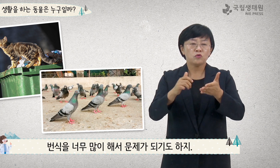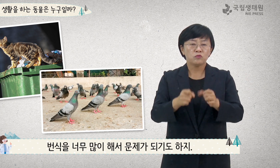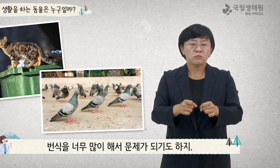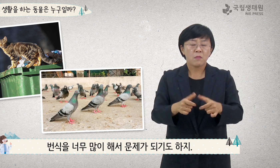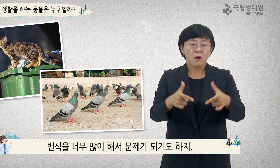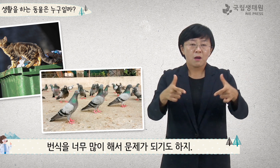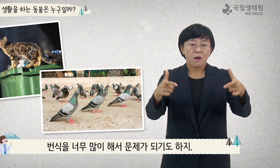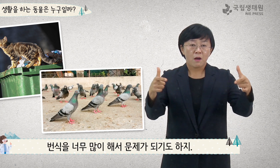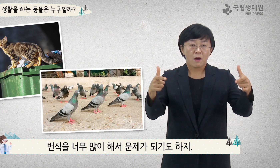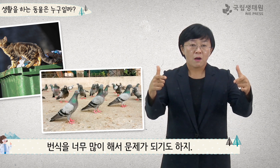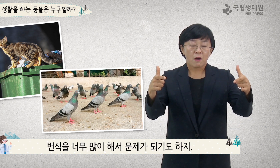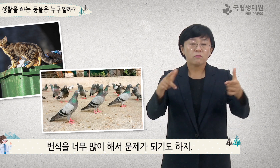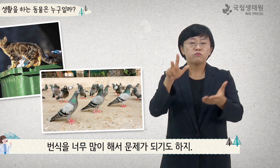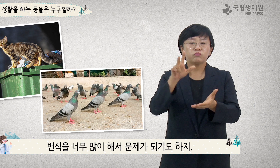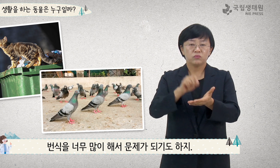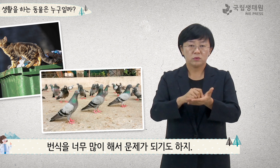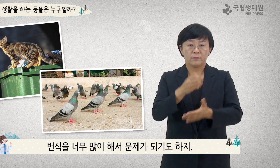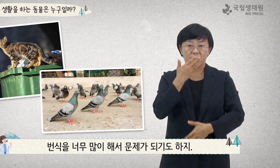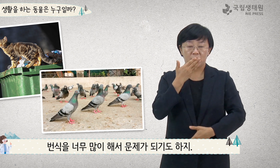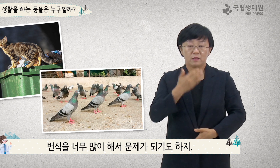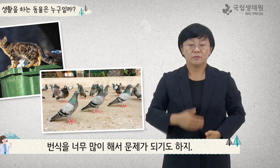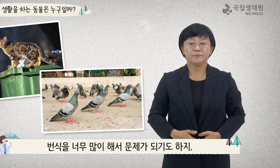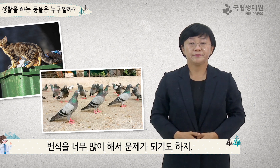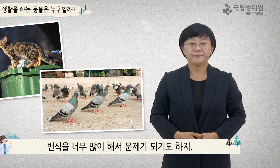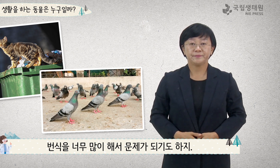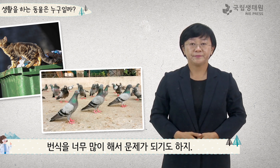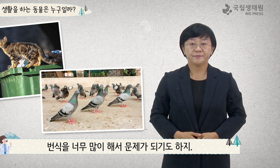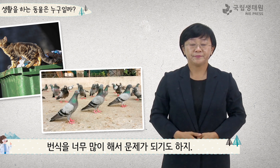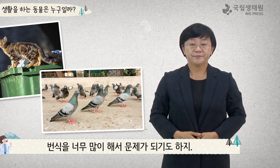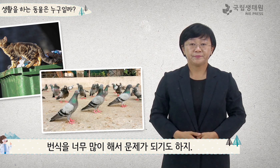번식을 너무 많이 해서 문제가 되기도 하지.